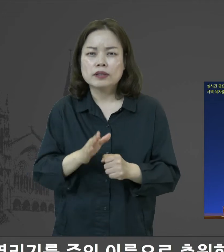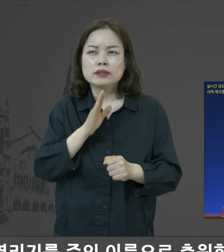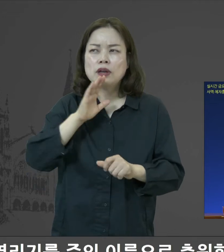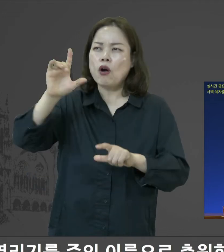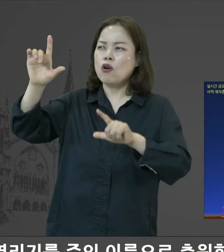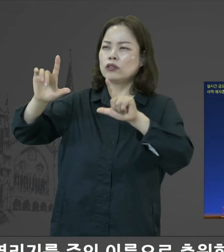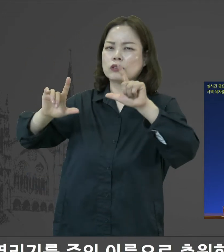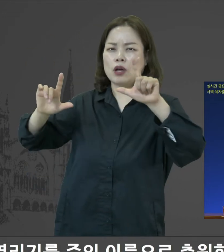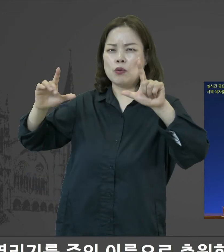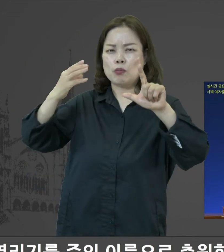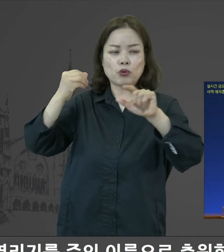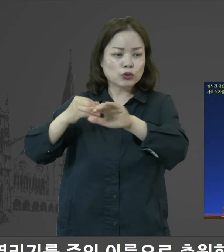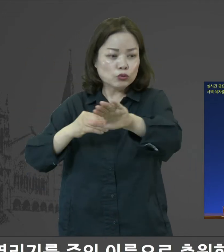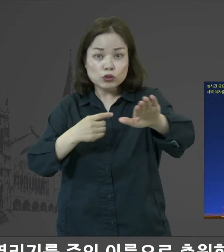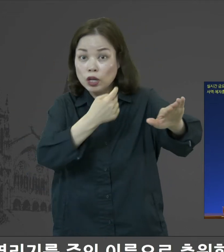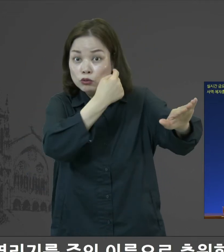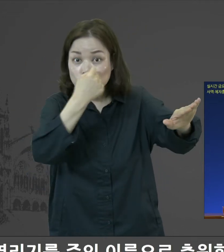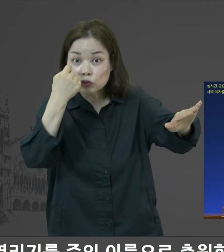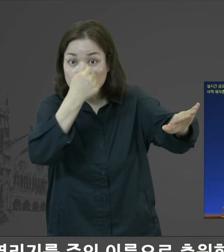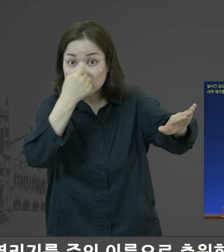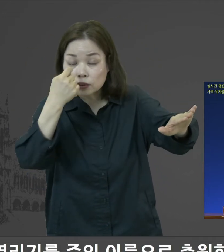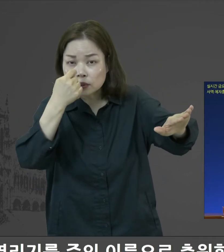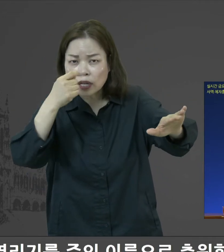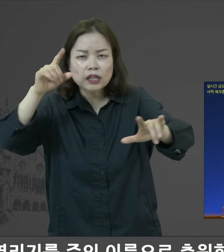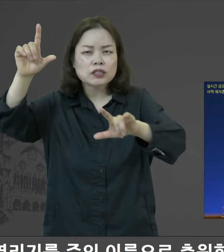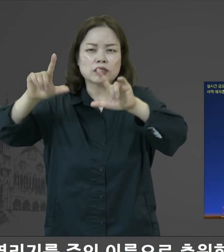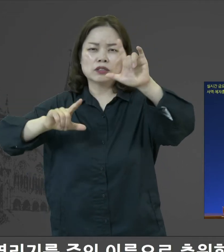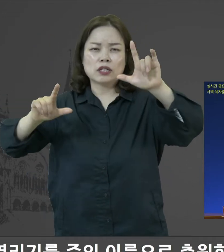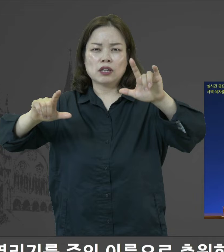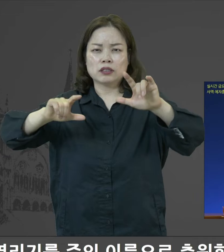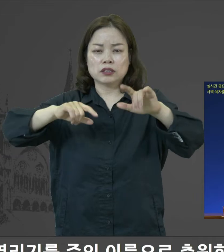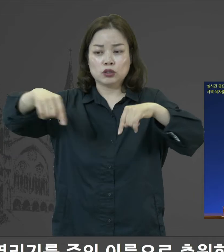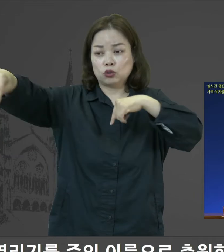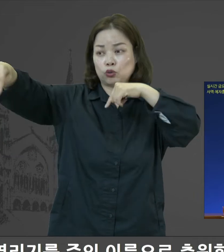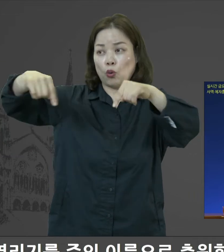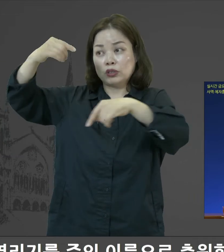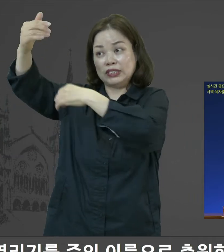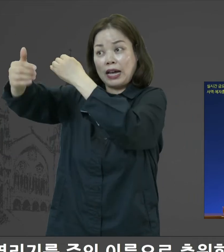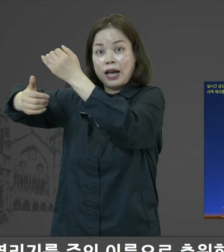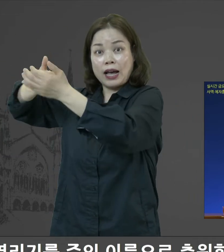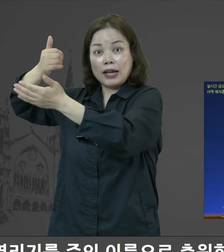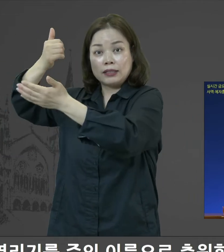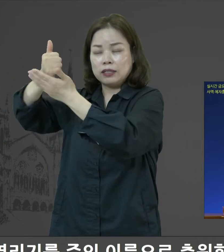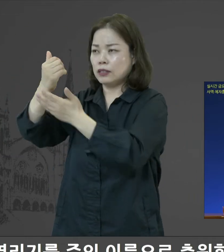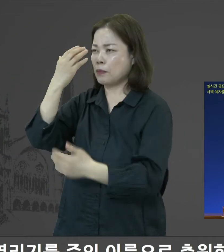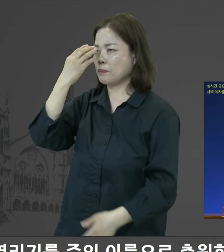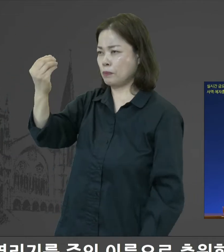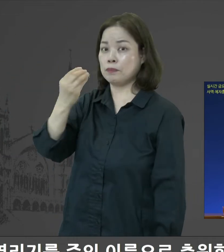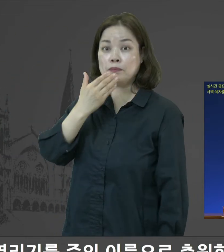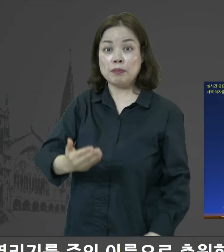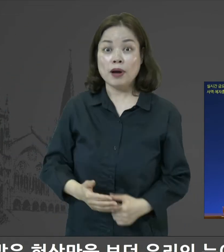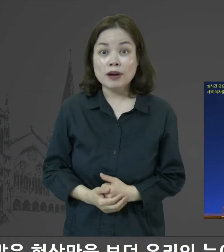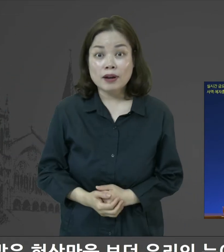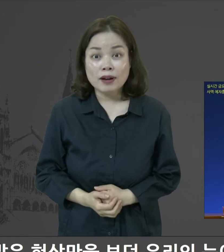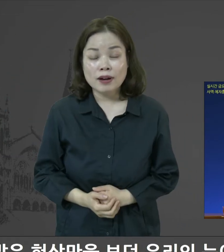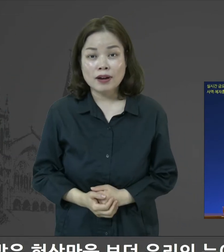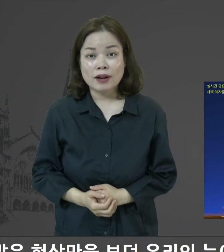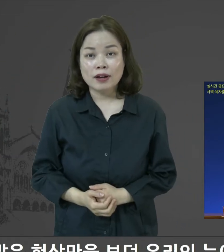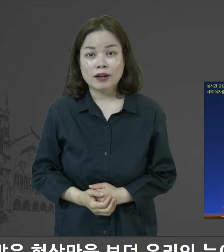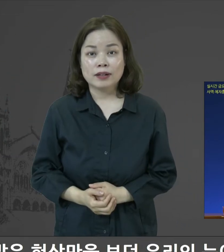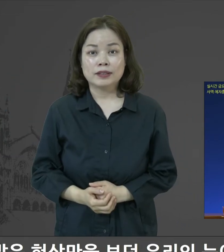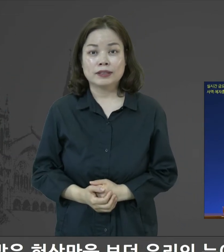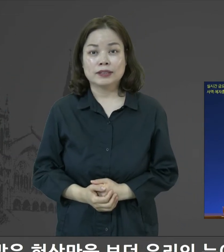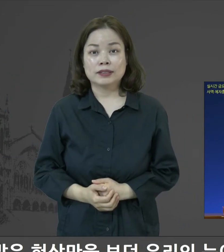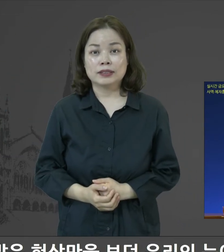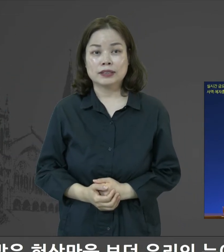현상만을 보던 우리의 눈이 그 현상을 통치하시는 하나님을 볼 수 있게 되는 겁니다.